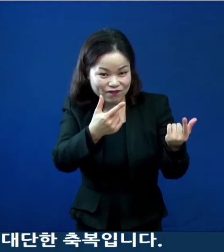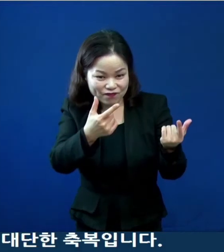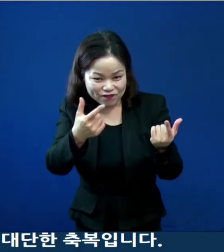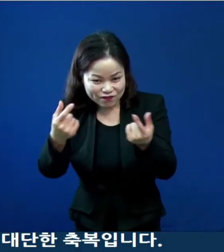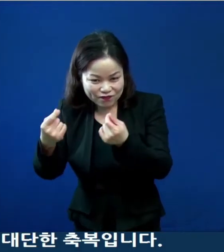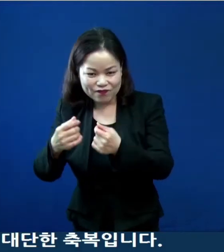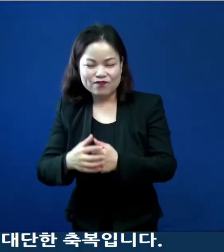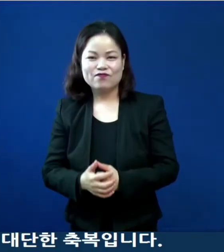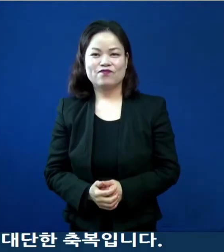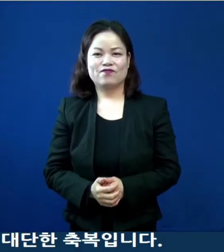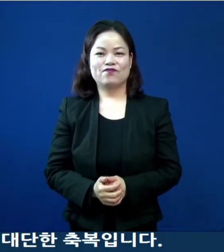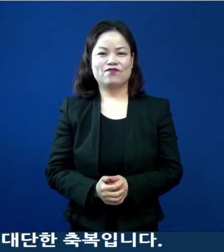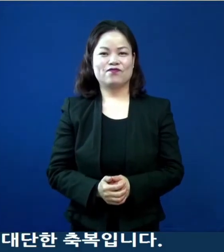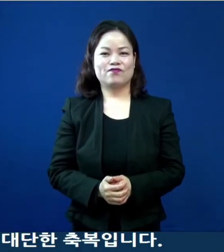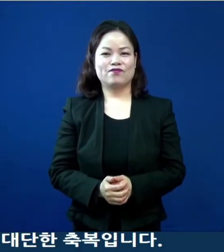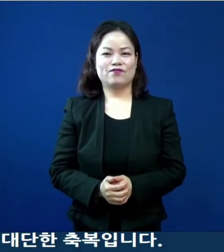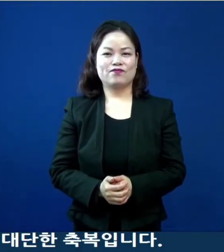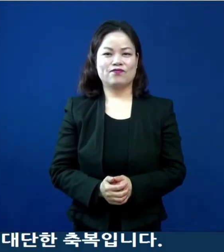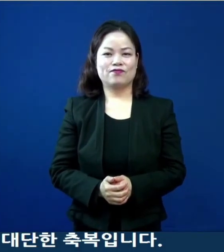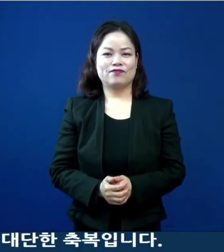흥미로운 그